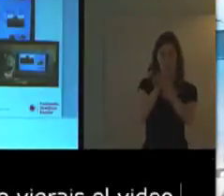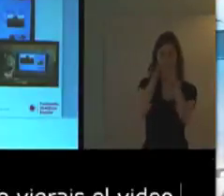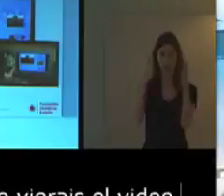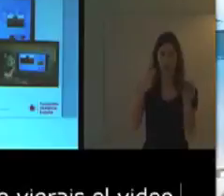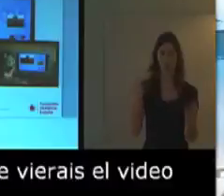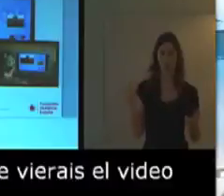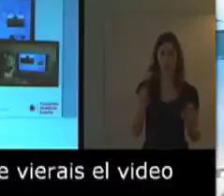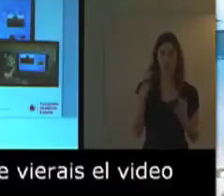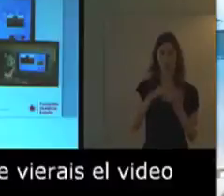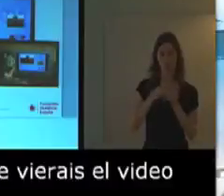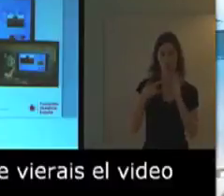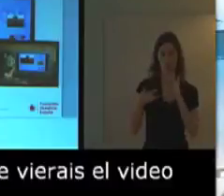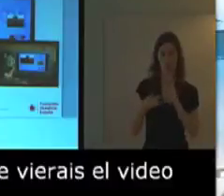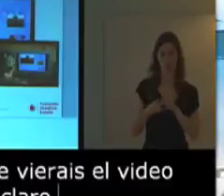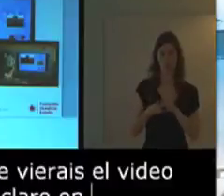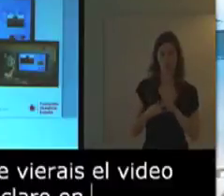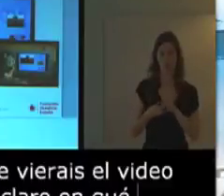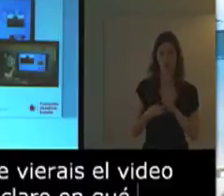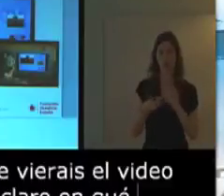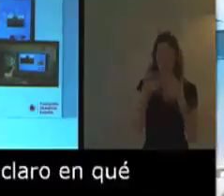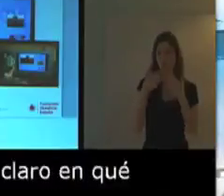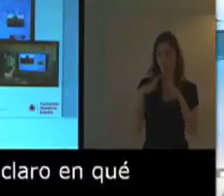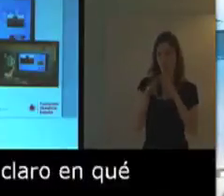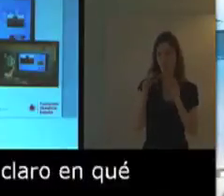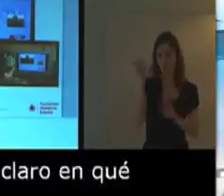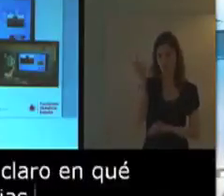so you can see how this works.